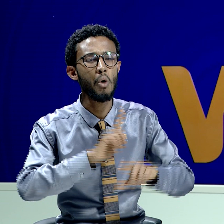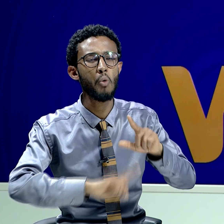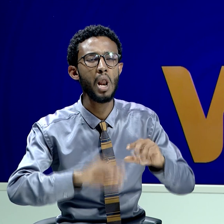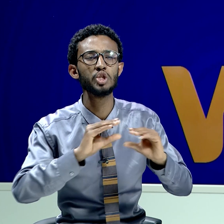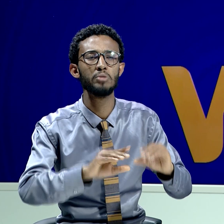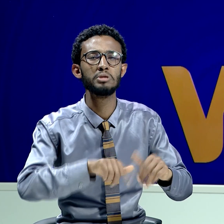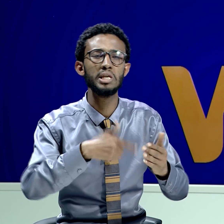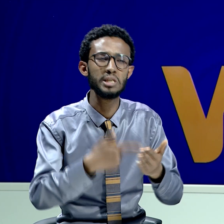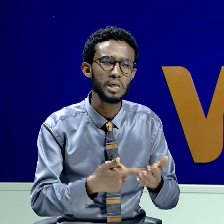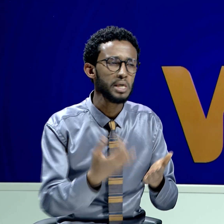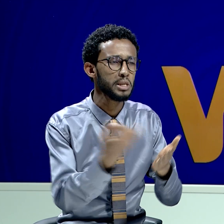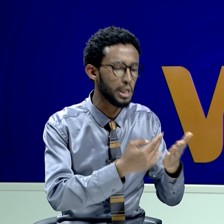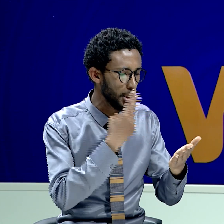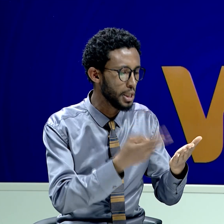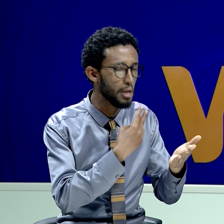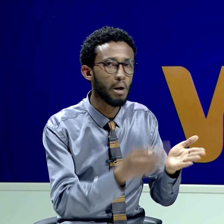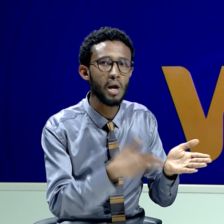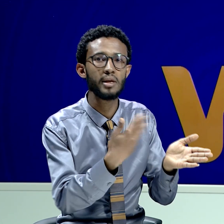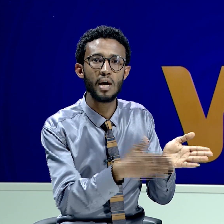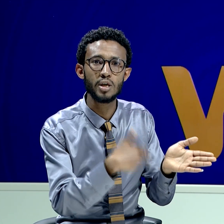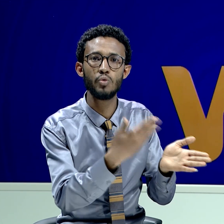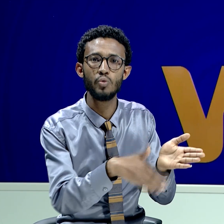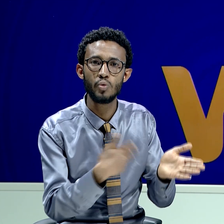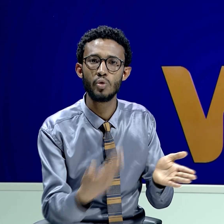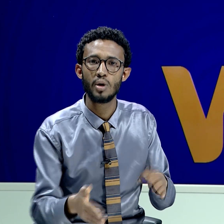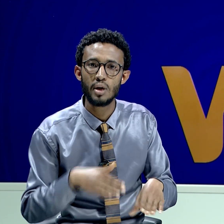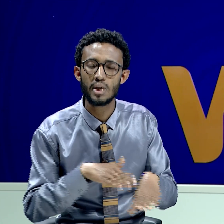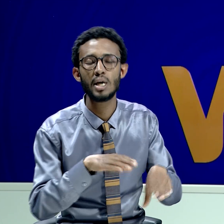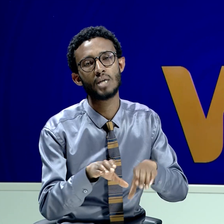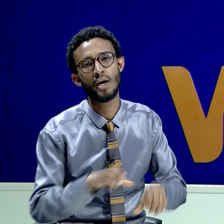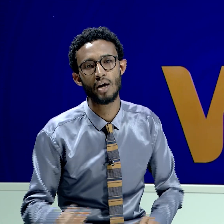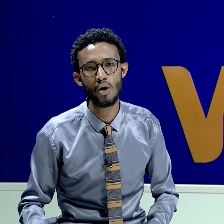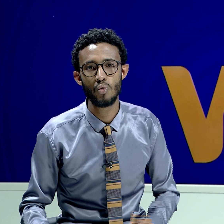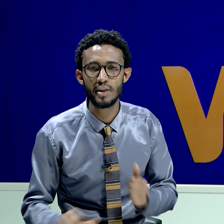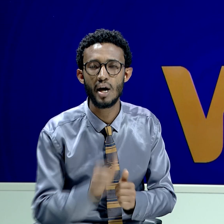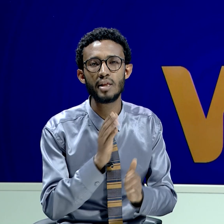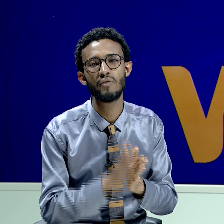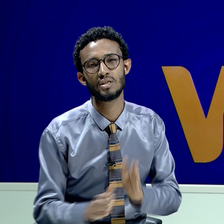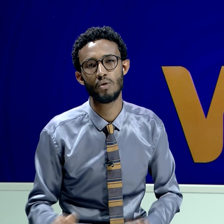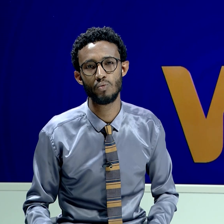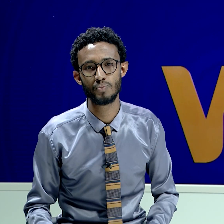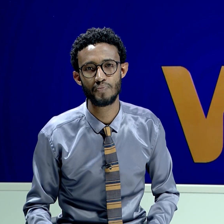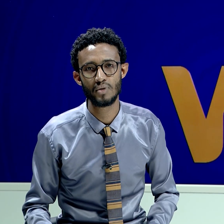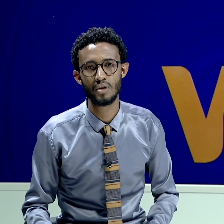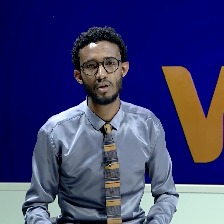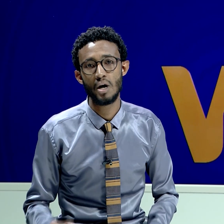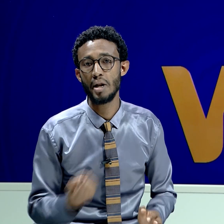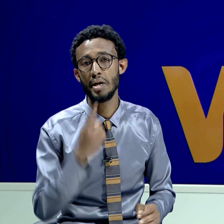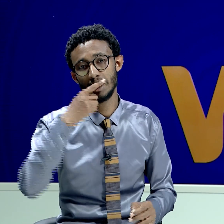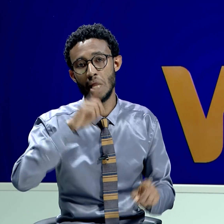قال يشيل مسليز سيل يي بمالت يا سايو كاس كاس هذا كان تكاد يفتح مانو دان تتانا